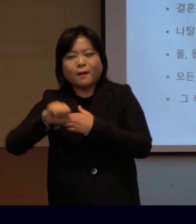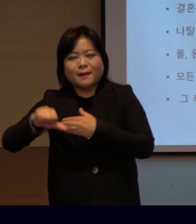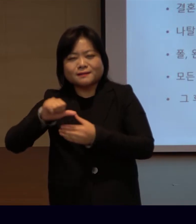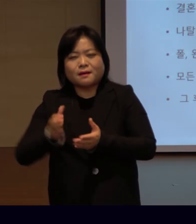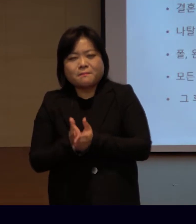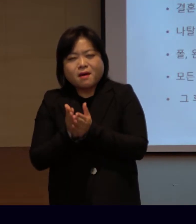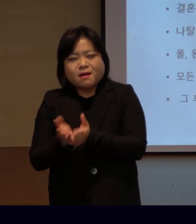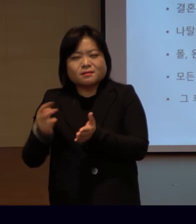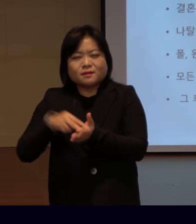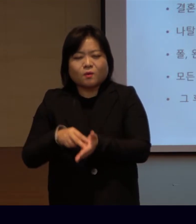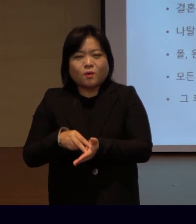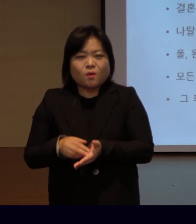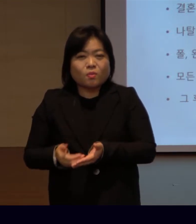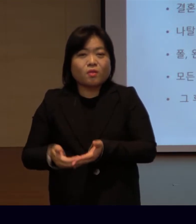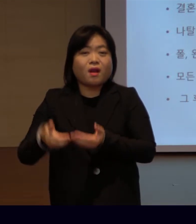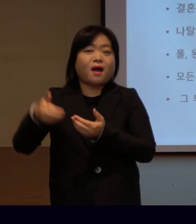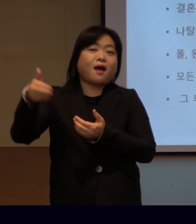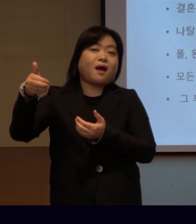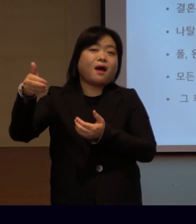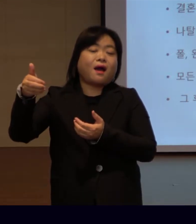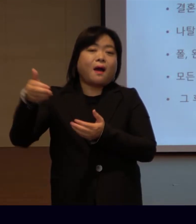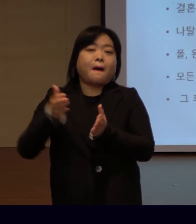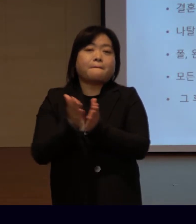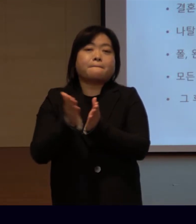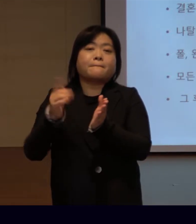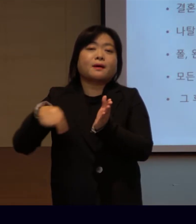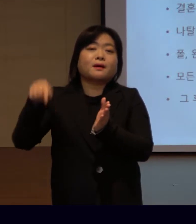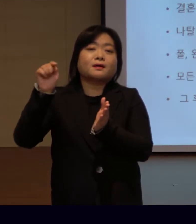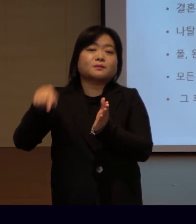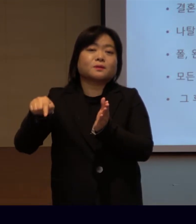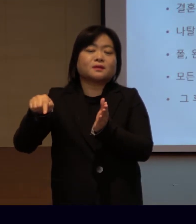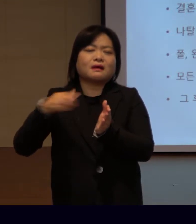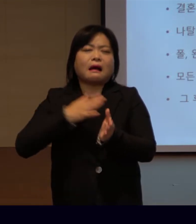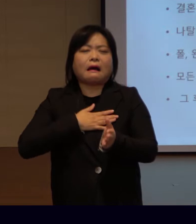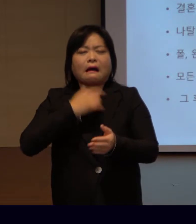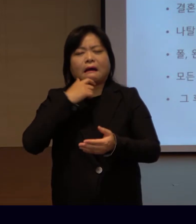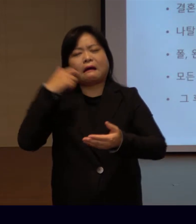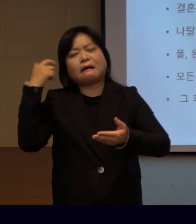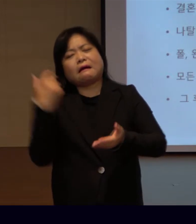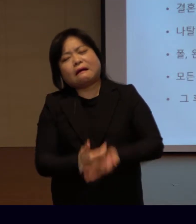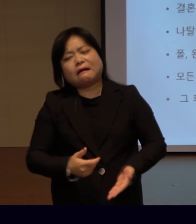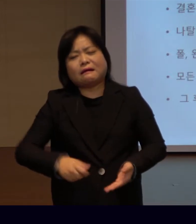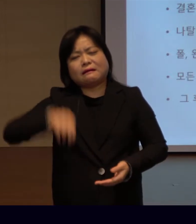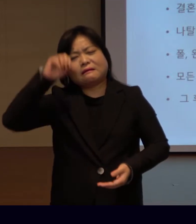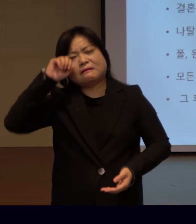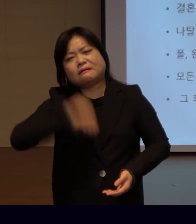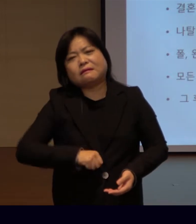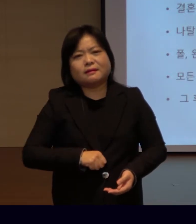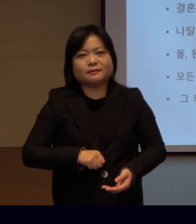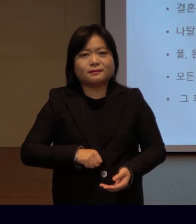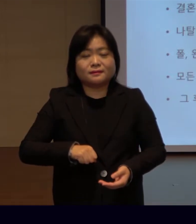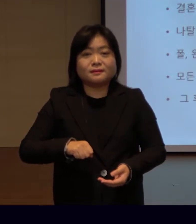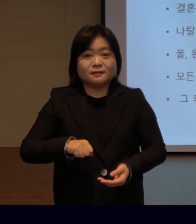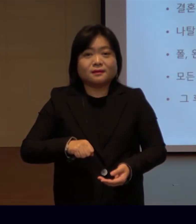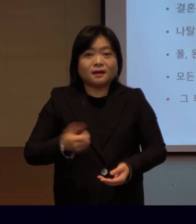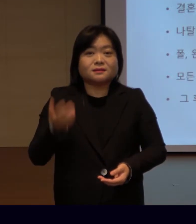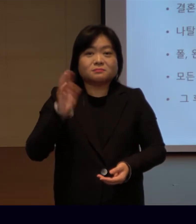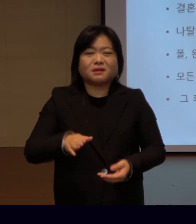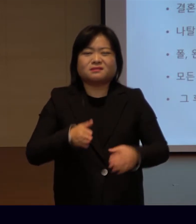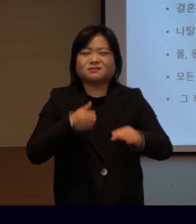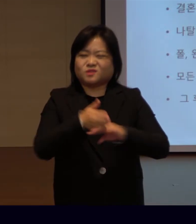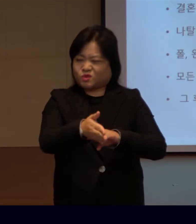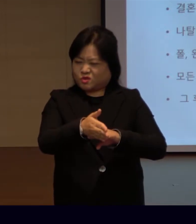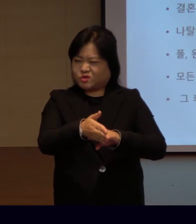타고 떠나요. 배를 타고 떠나는 뱃속에서야 자기가 그동안 속아왔다는 것을 깨닫지만 일레토다 이제